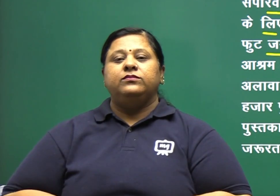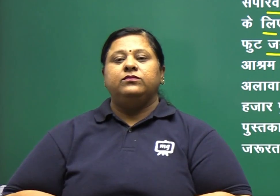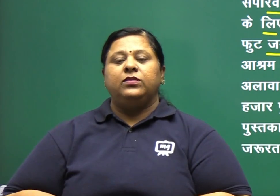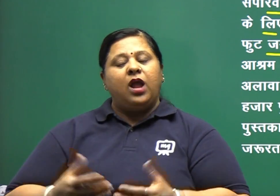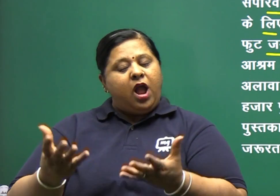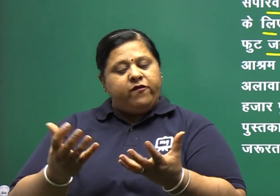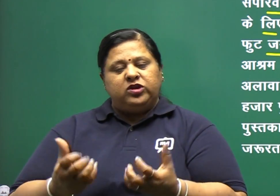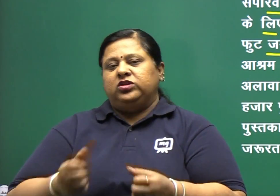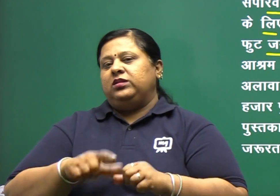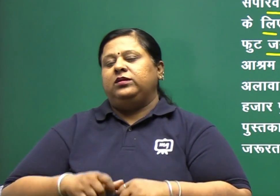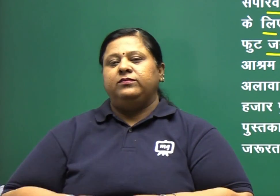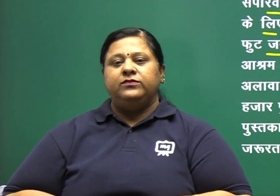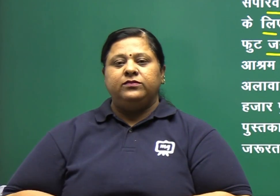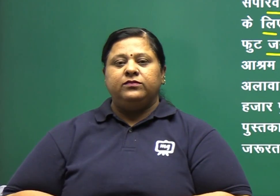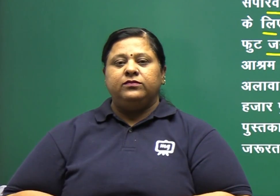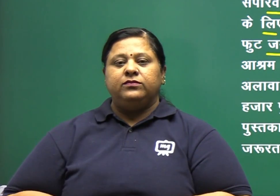आवश्यकता थी।